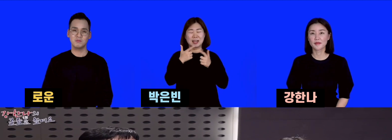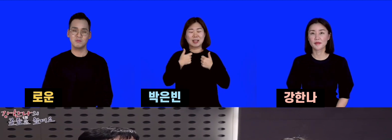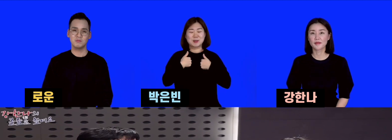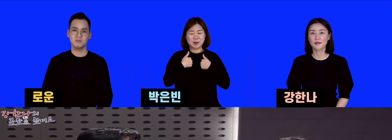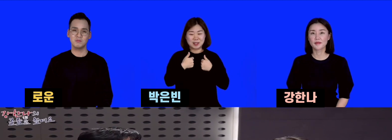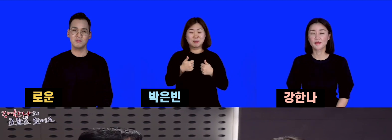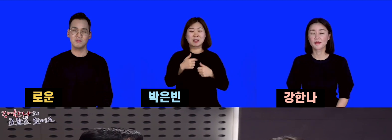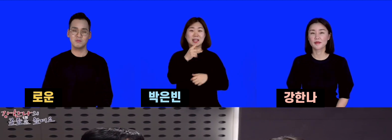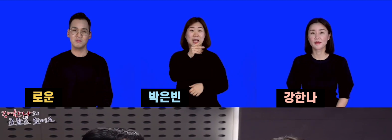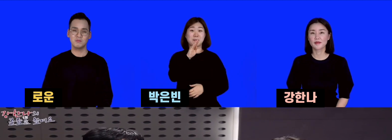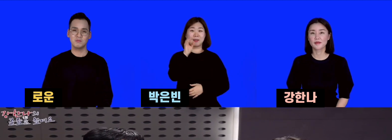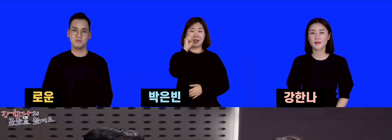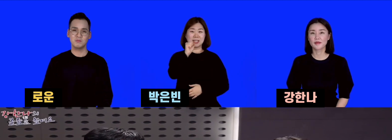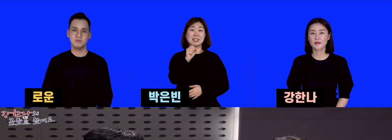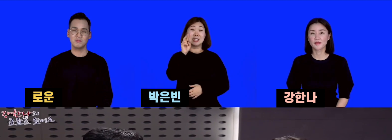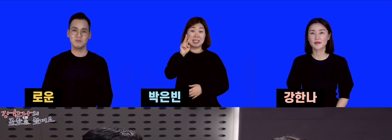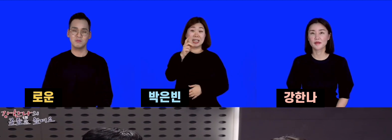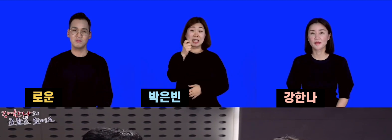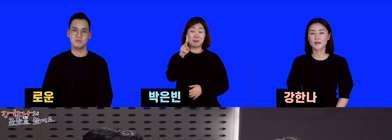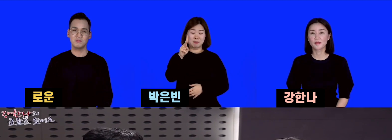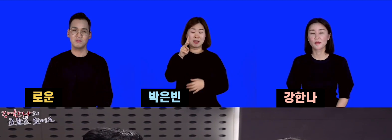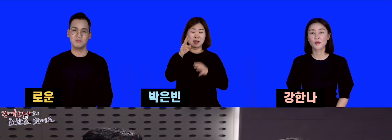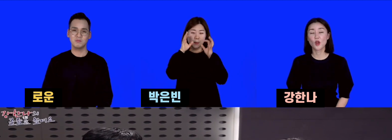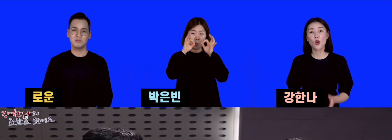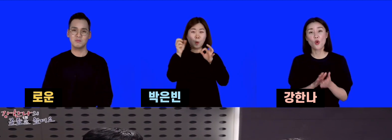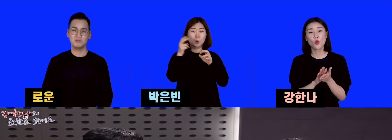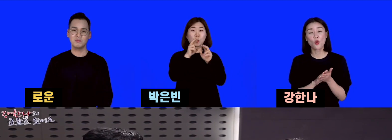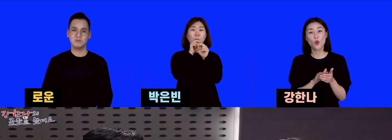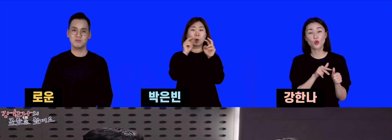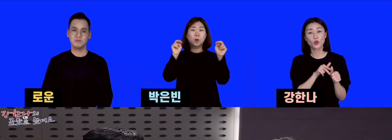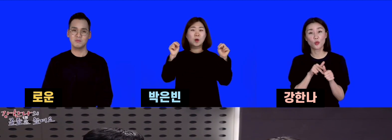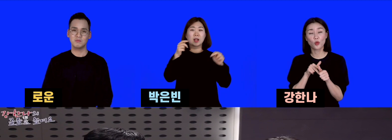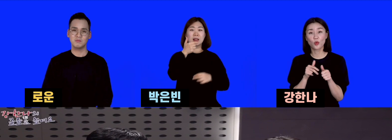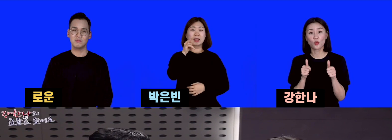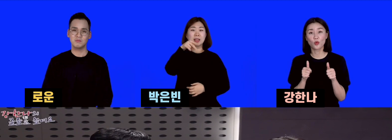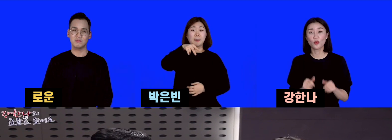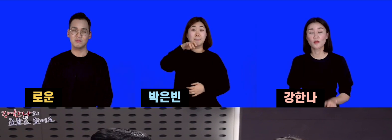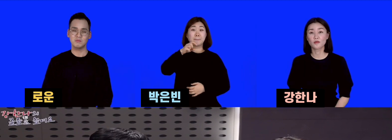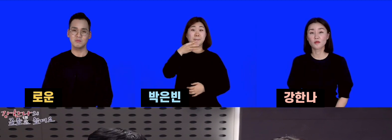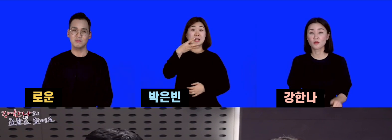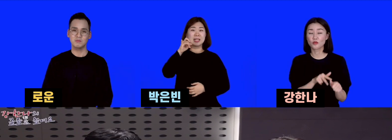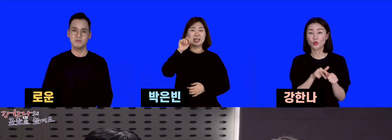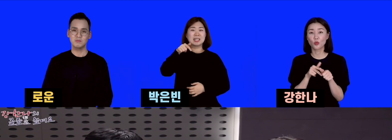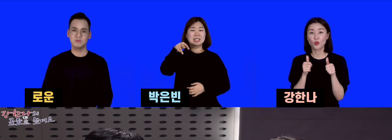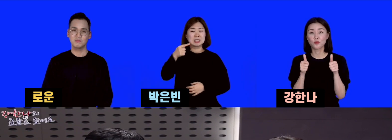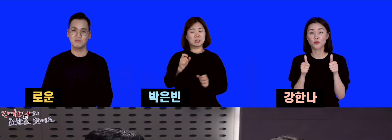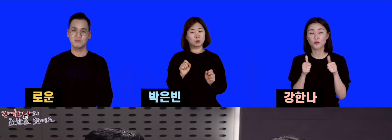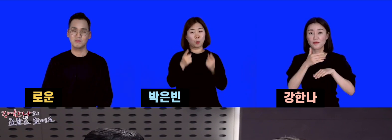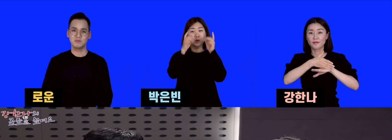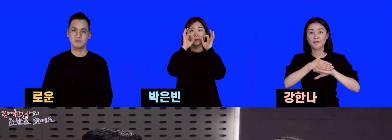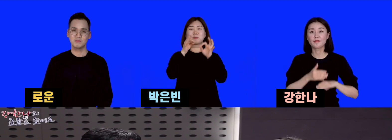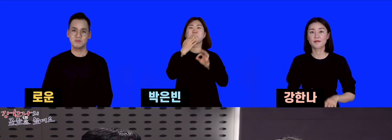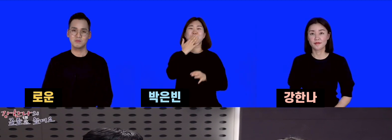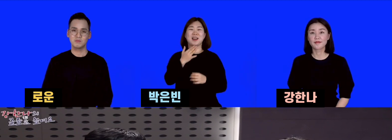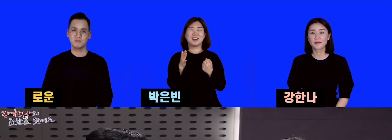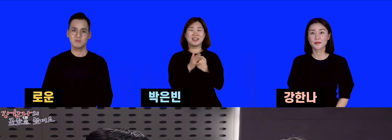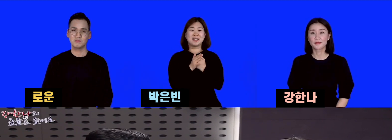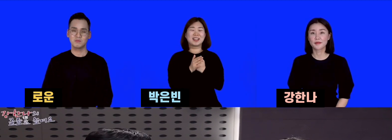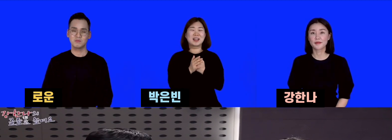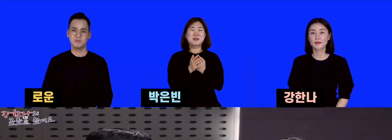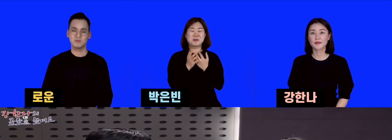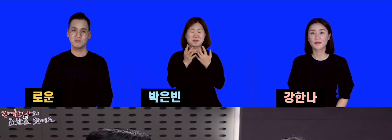ETV 고정하시고 넷플릭스에도 나가거든요 그래서 동시방영을 하기 때문에 꿀정보네요 여러모로